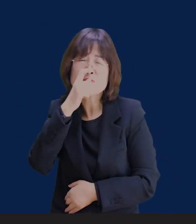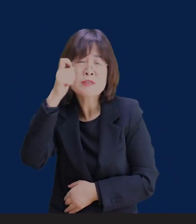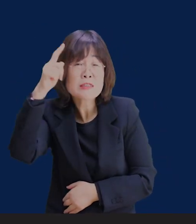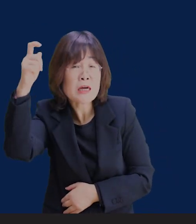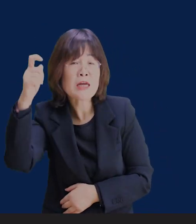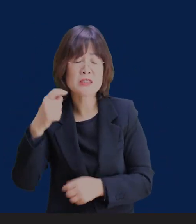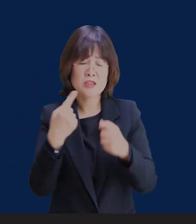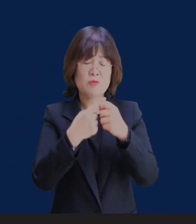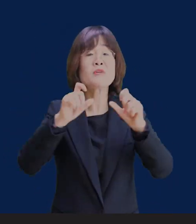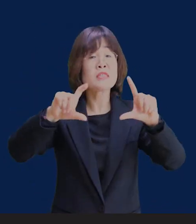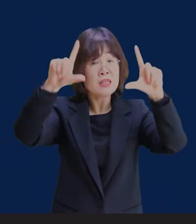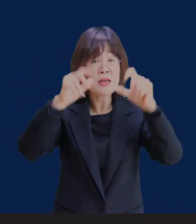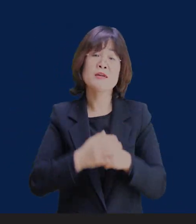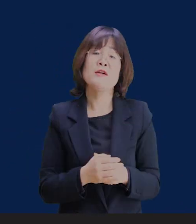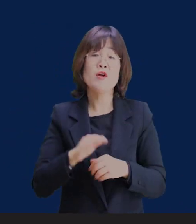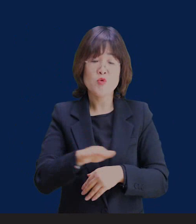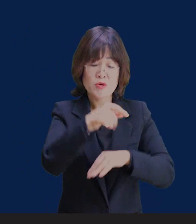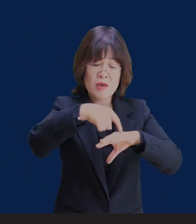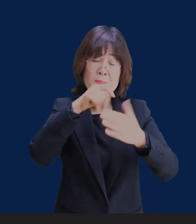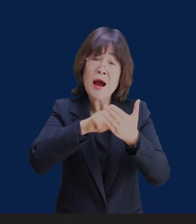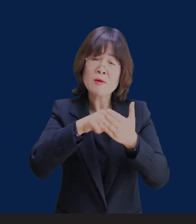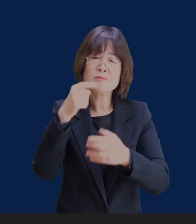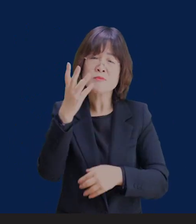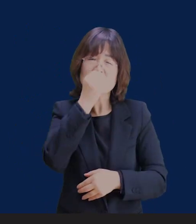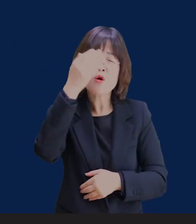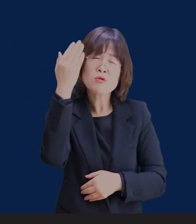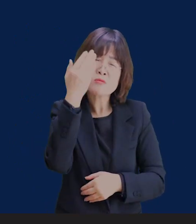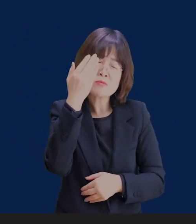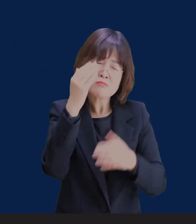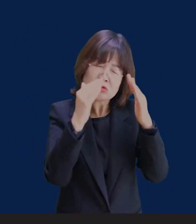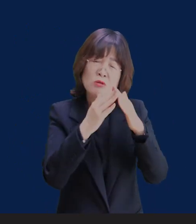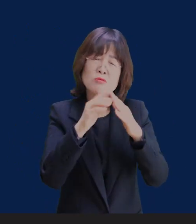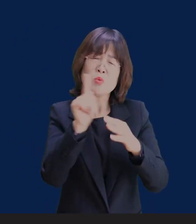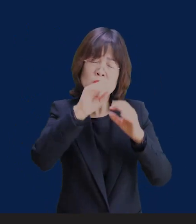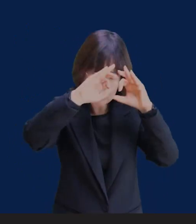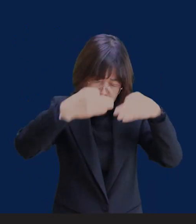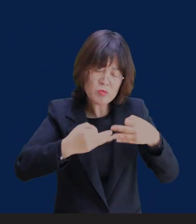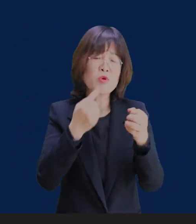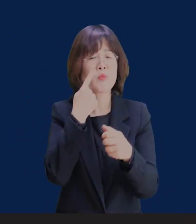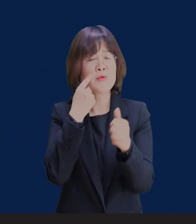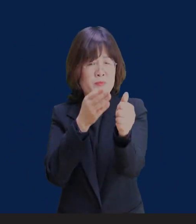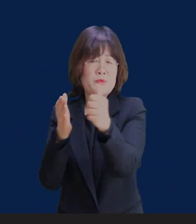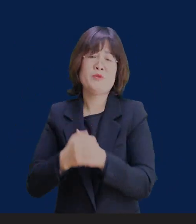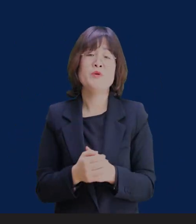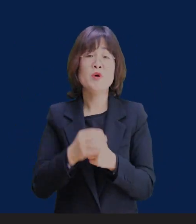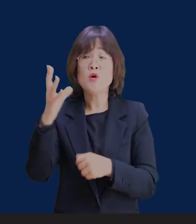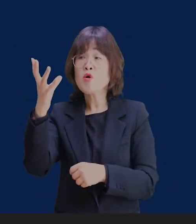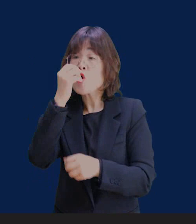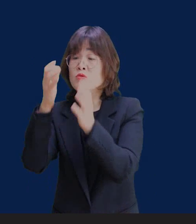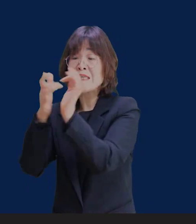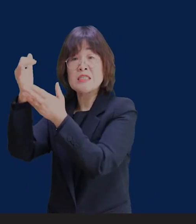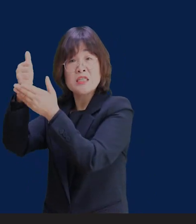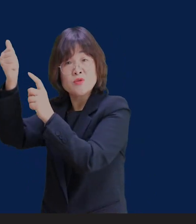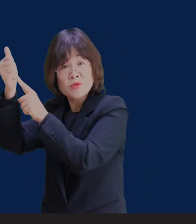고난주간을 우리가 첫날을 가지면서 우리의 마음의 성전은 과연 어떠한가 돌아봅시다. 거룩하신